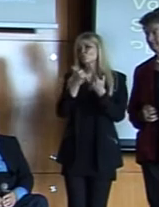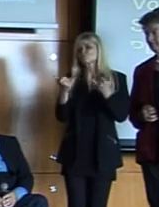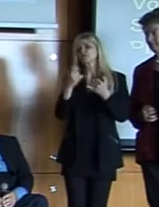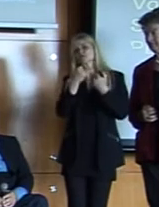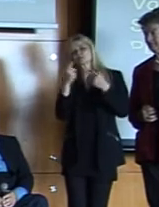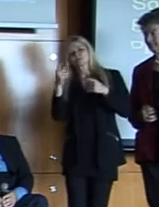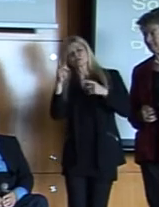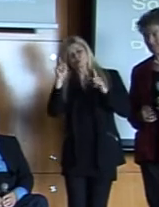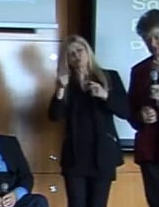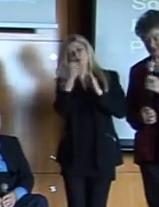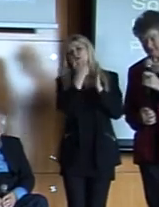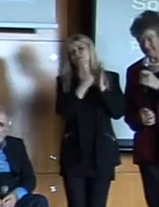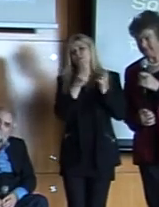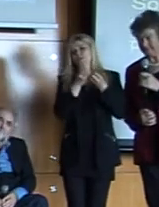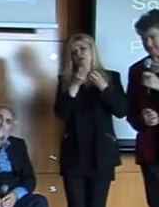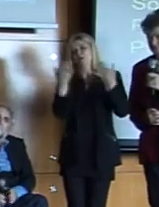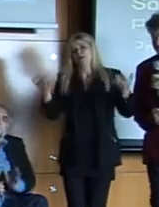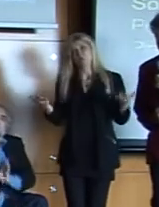müssten.